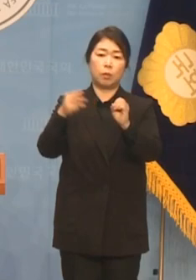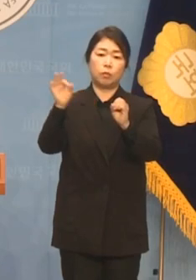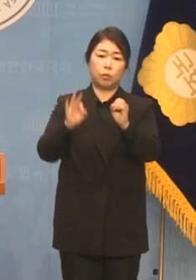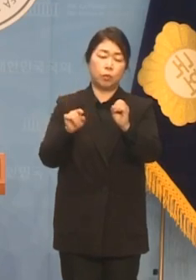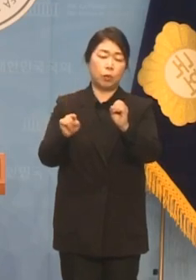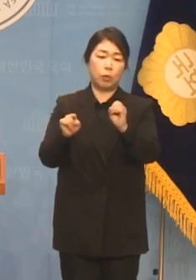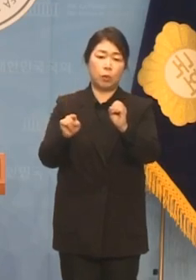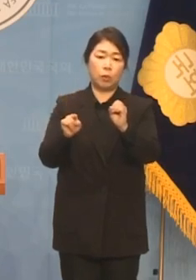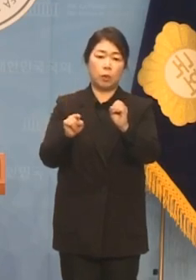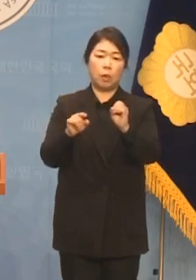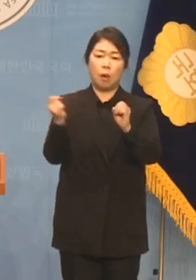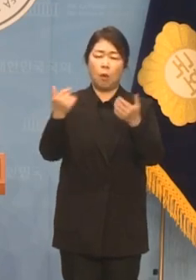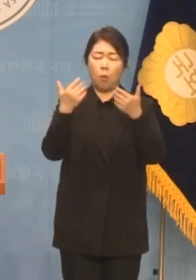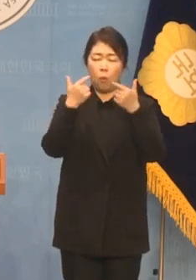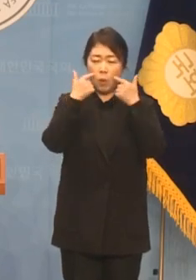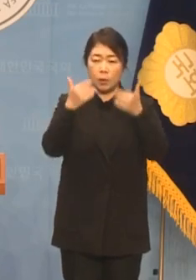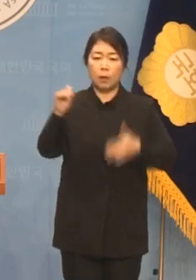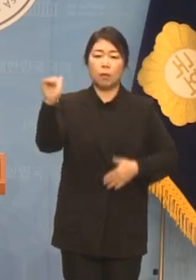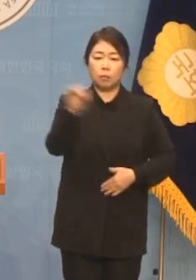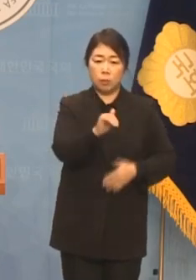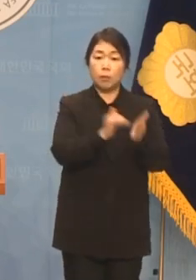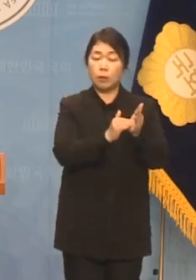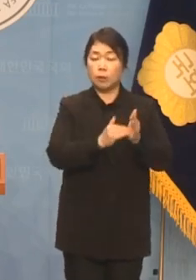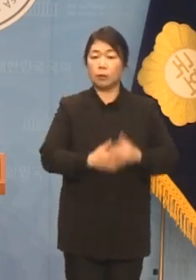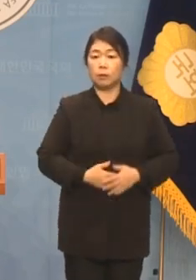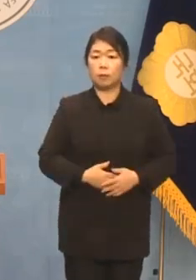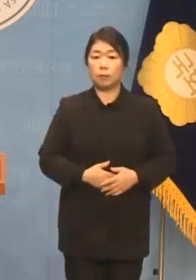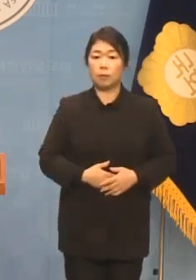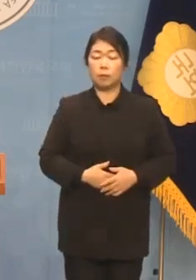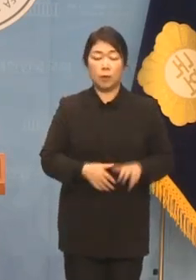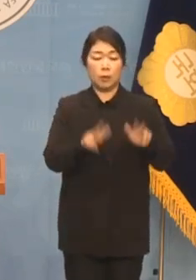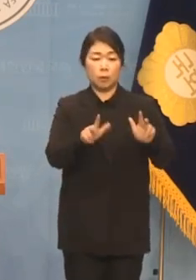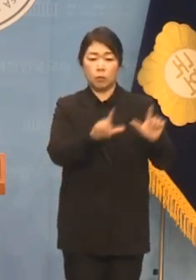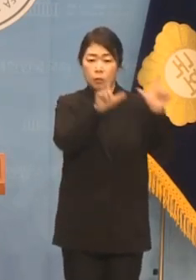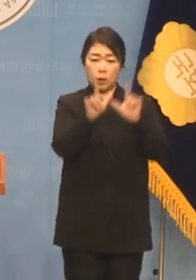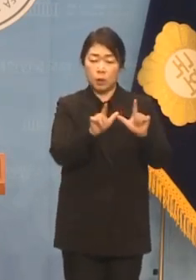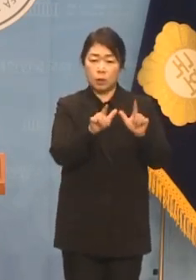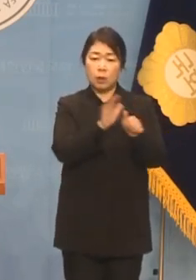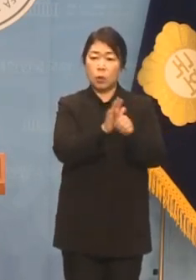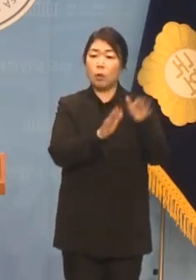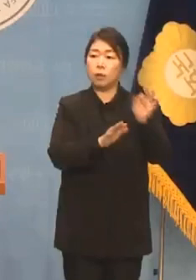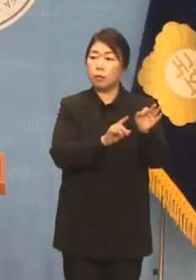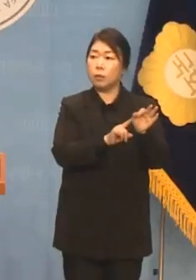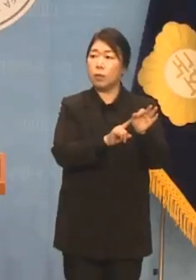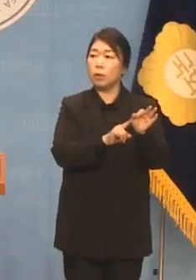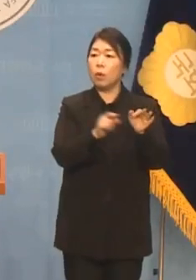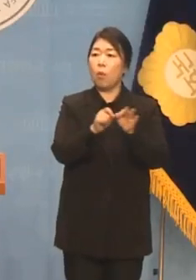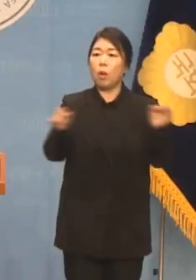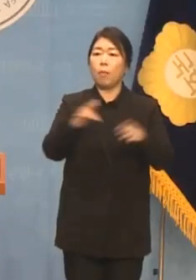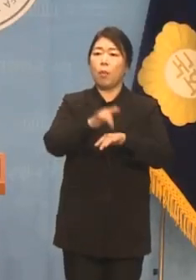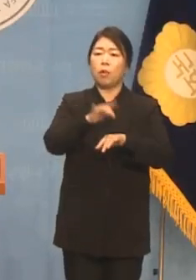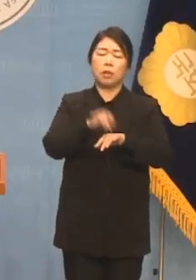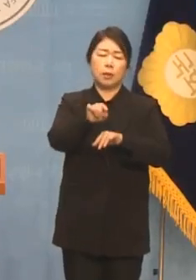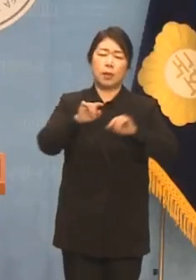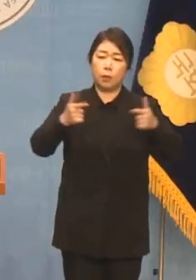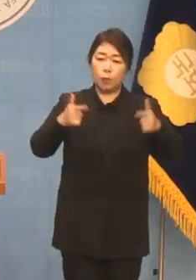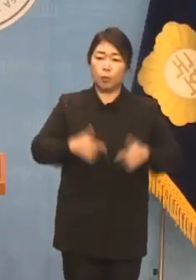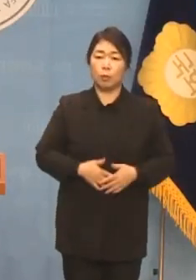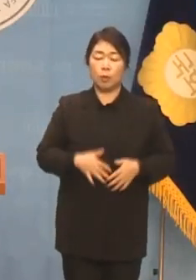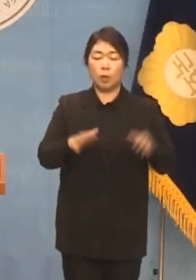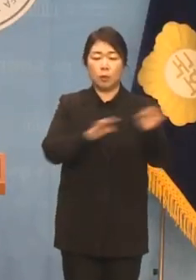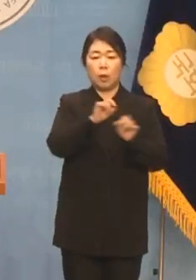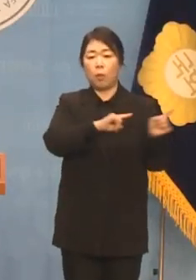포인트로 급락했습니다 지금 민생회복 지원금은 오랜 버릇 따위가 아니라